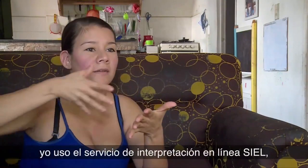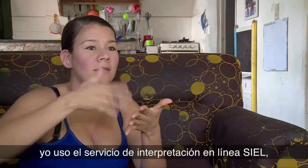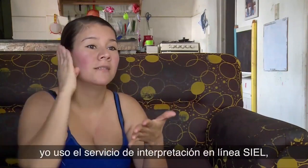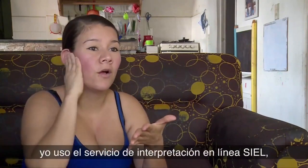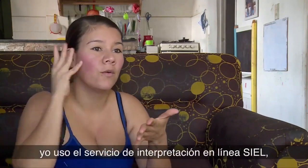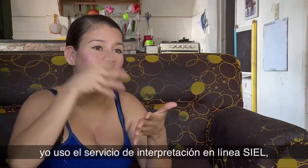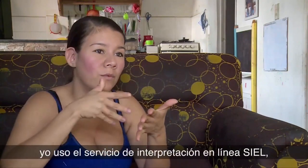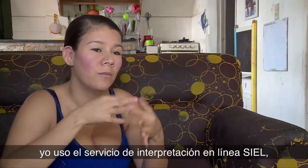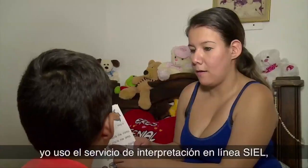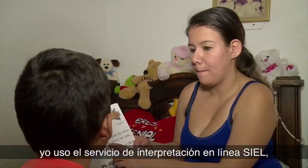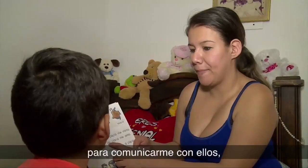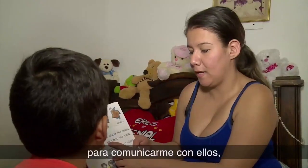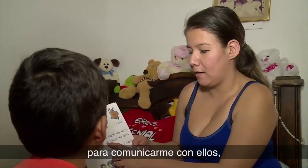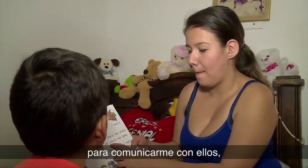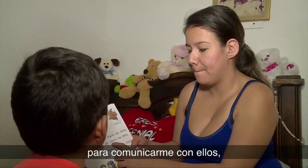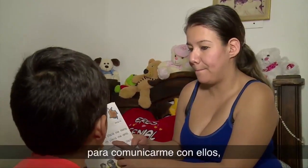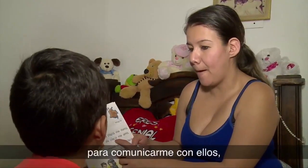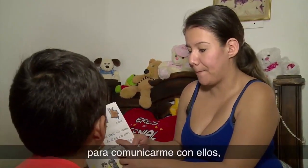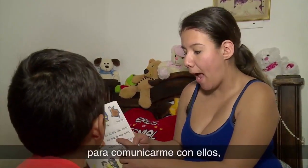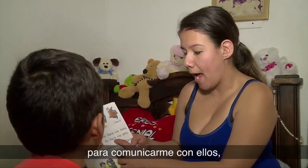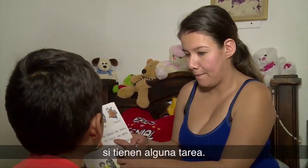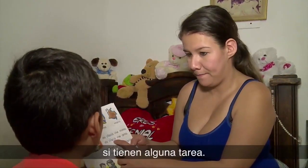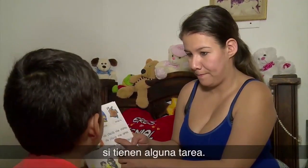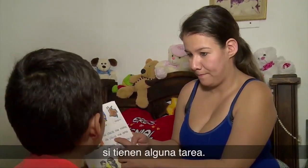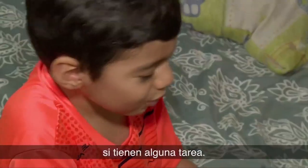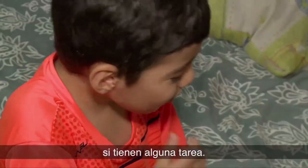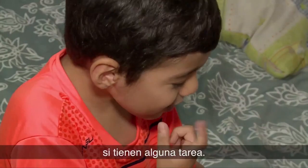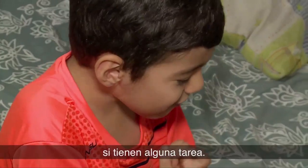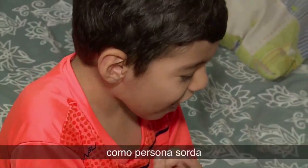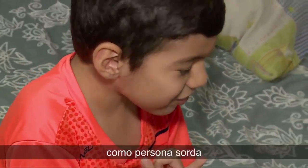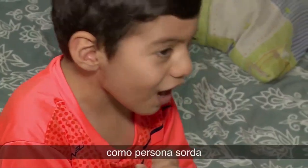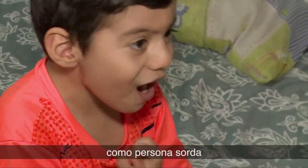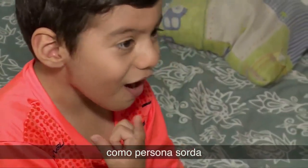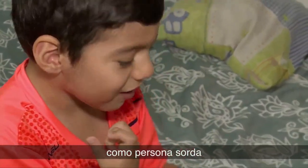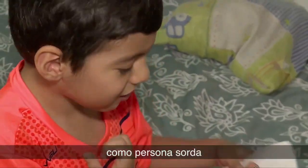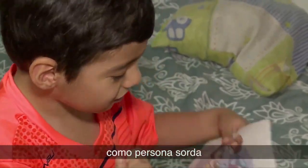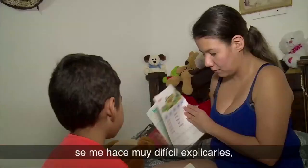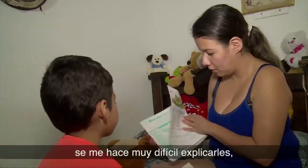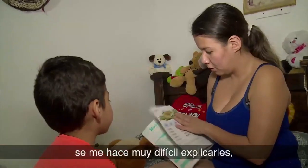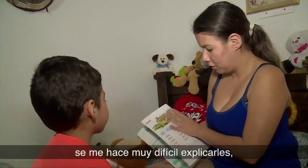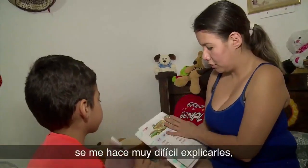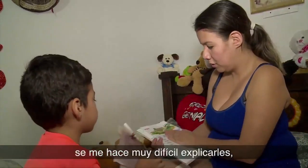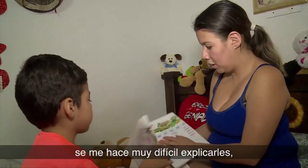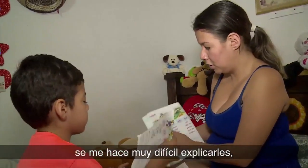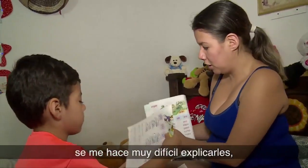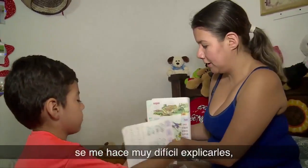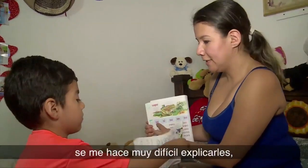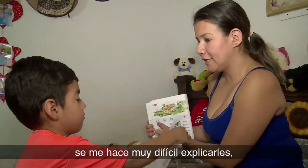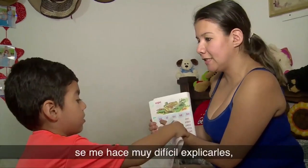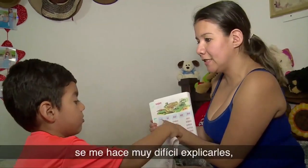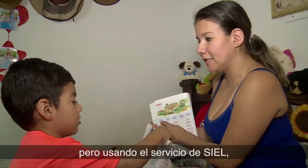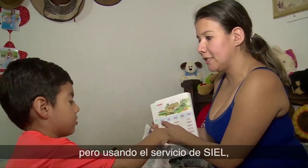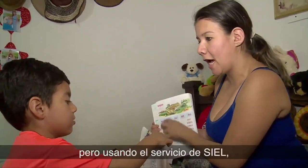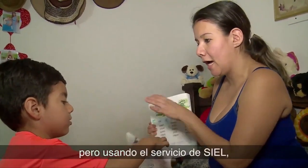servicio de interpretación en línea CIEL para comunicarme con ellos si tienen alguna tarea. Como persona sorda se me hace muy difícil